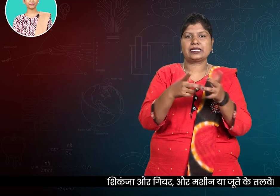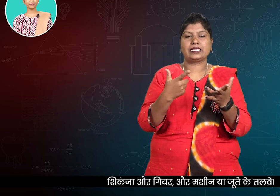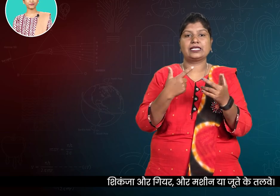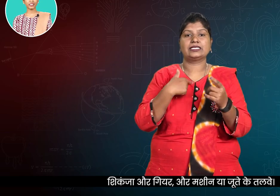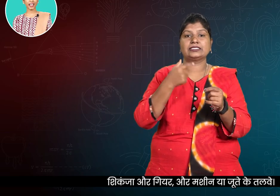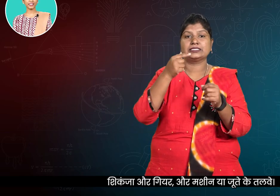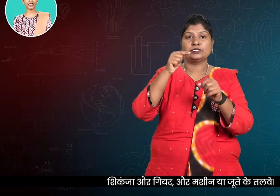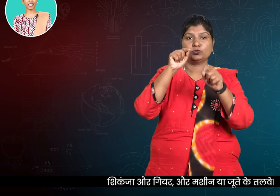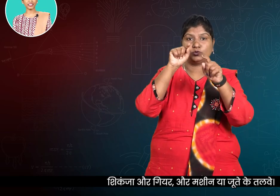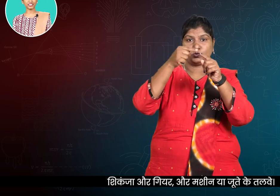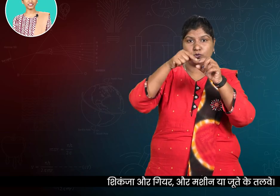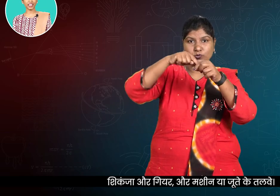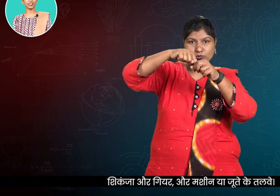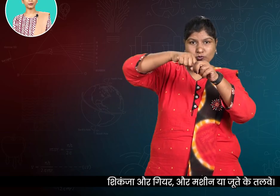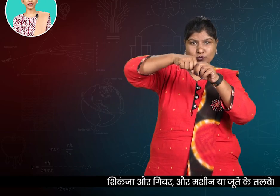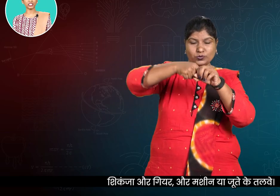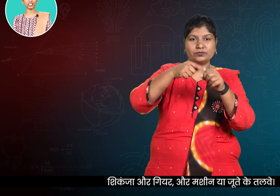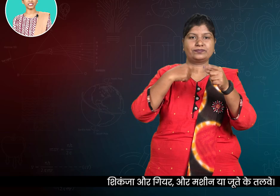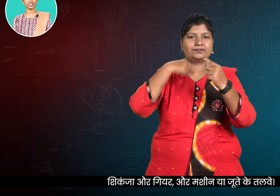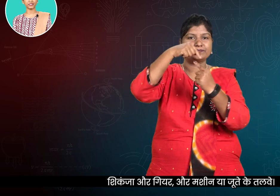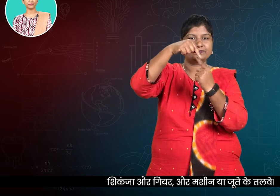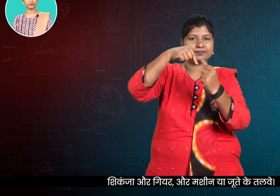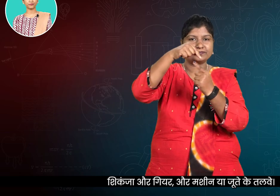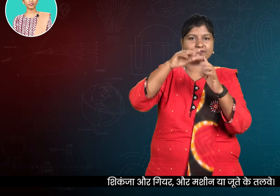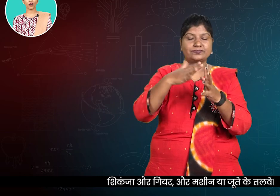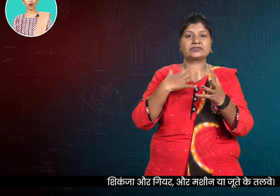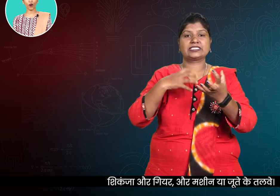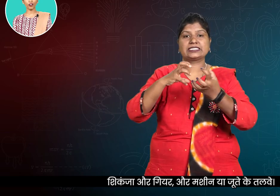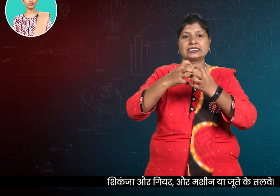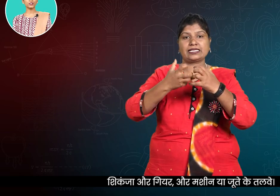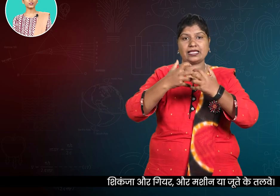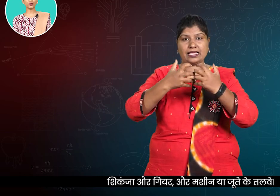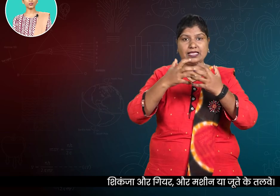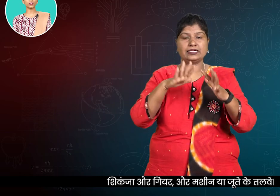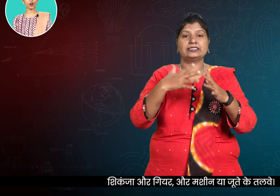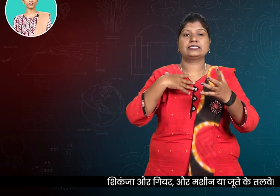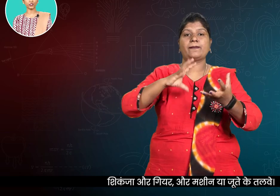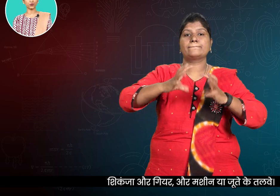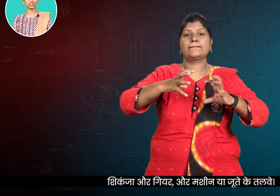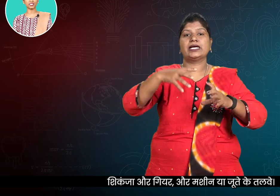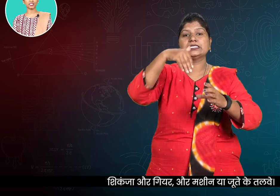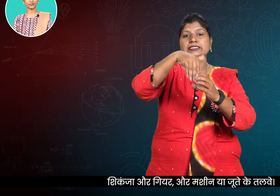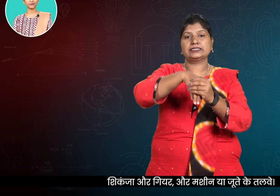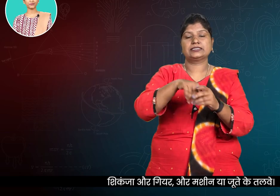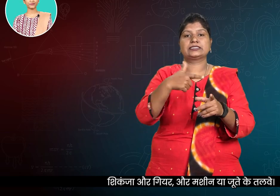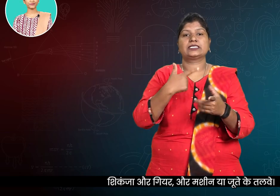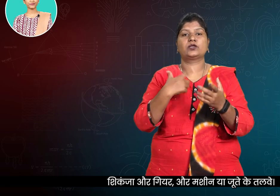और गेर और मशीन या जूते के तलवे